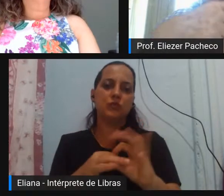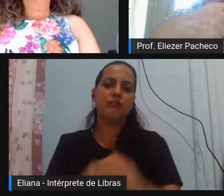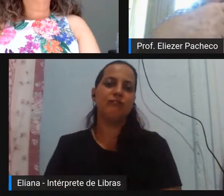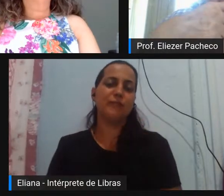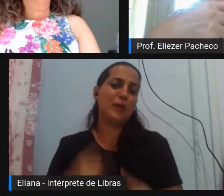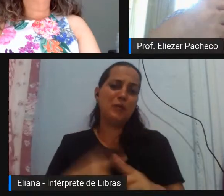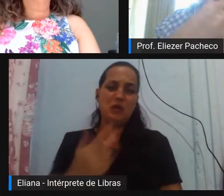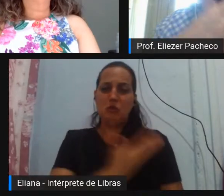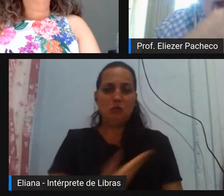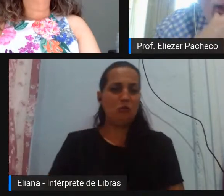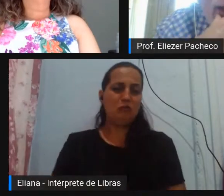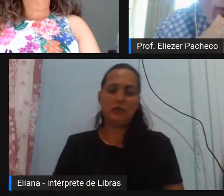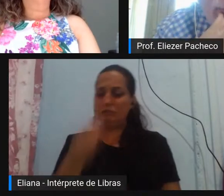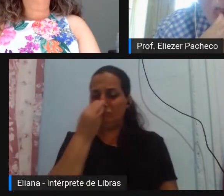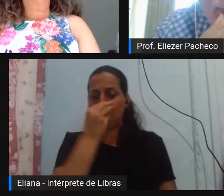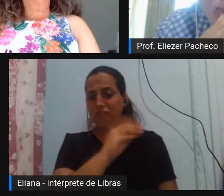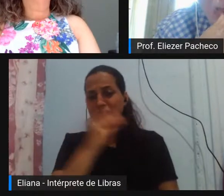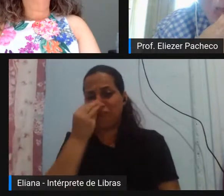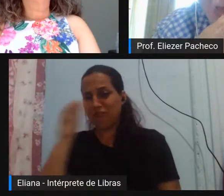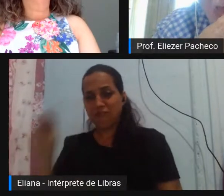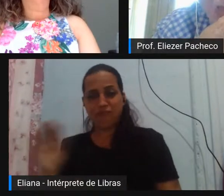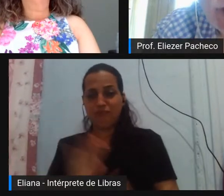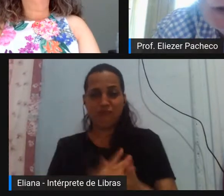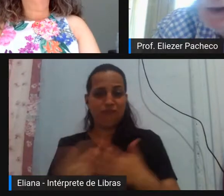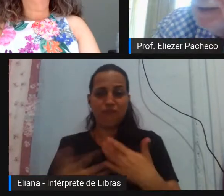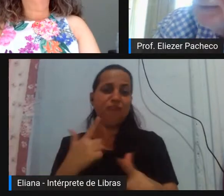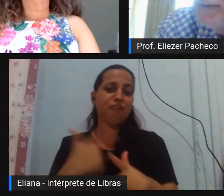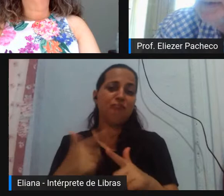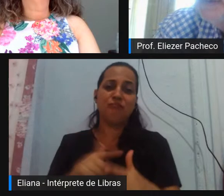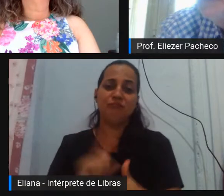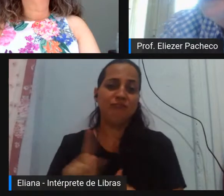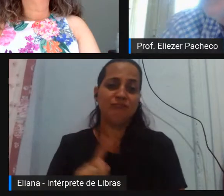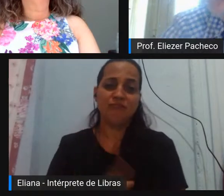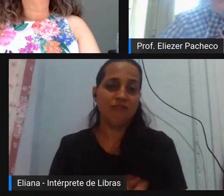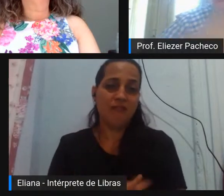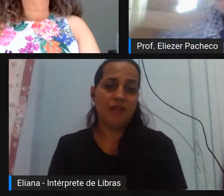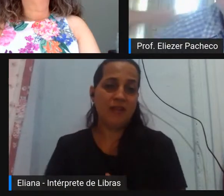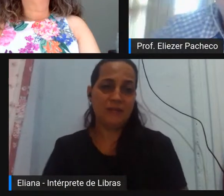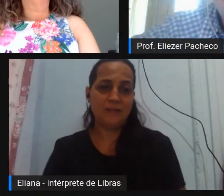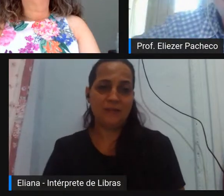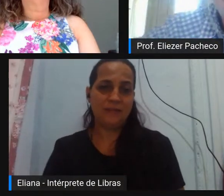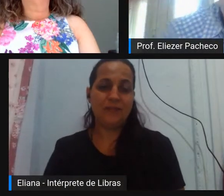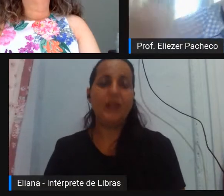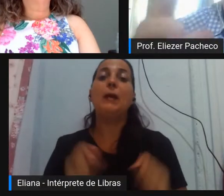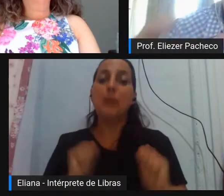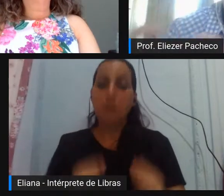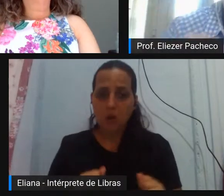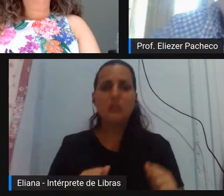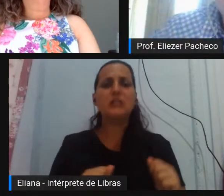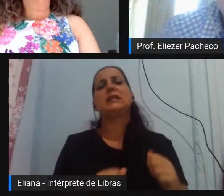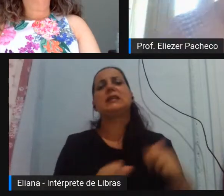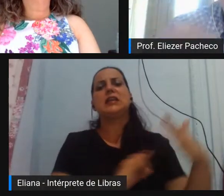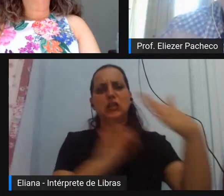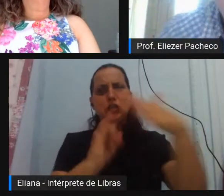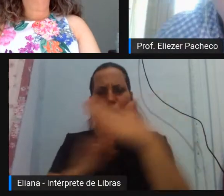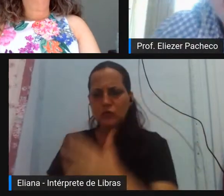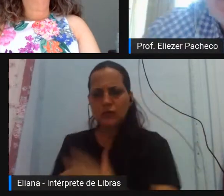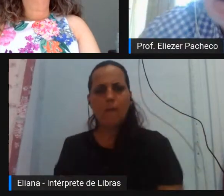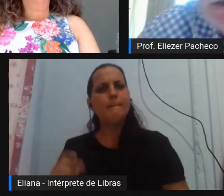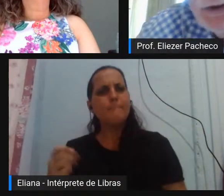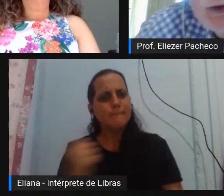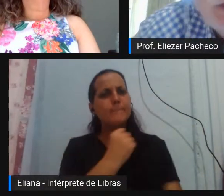pesa absolutamente nada. Pode as corporações tomar o